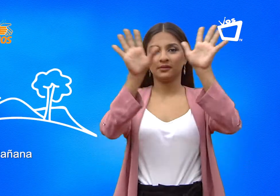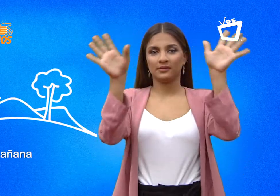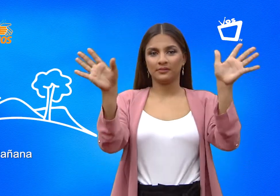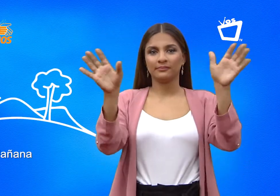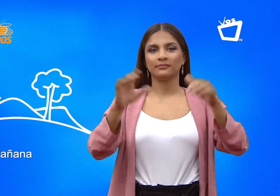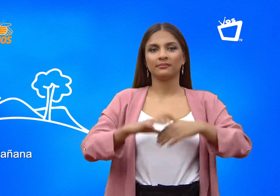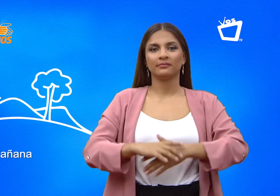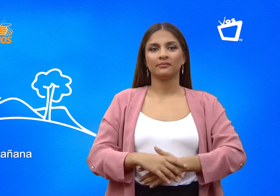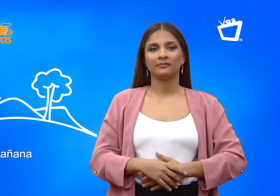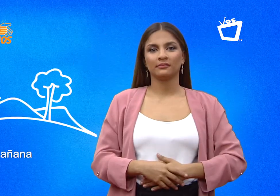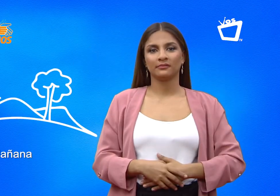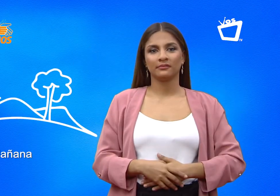Mañana.